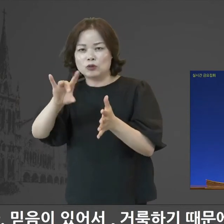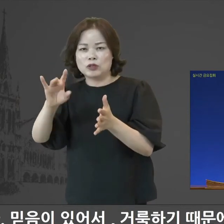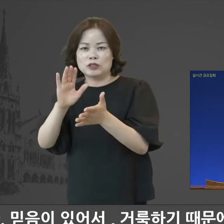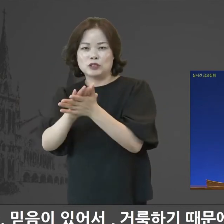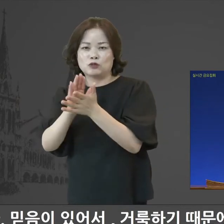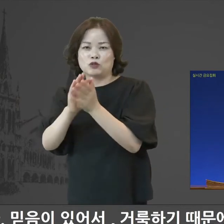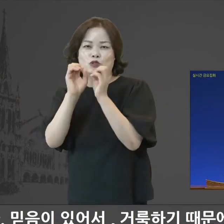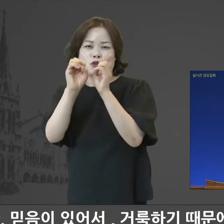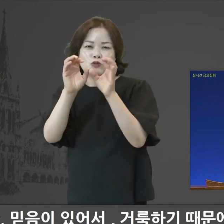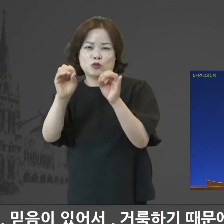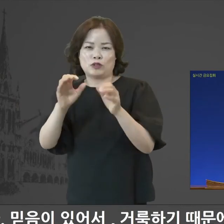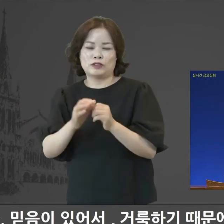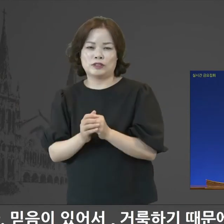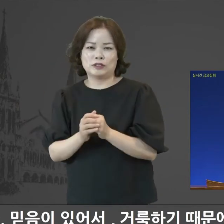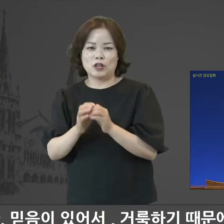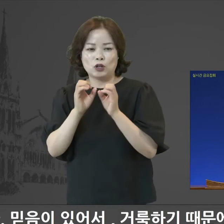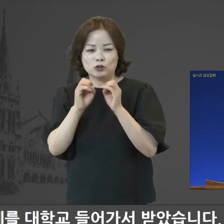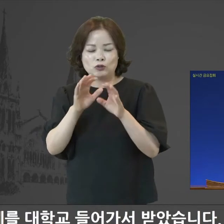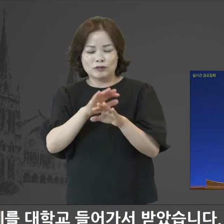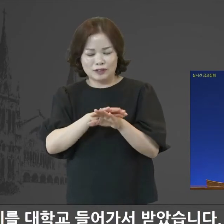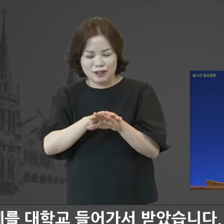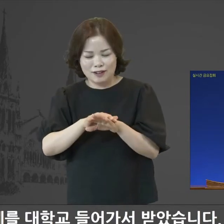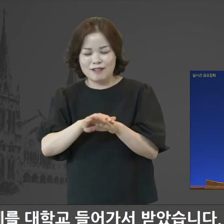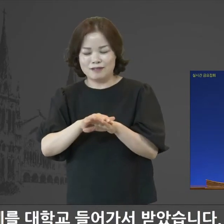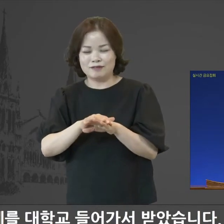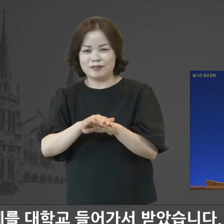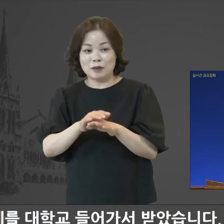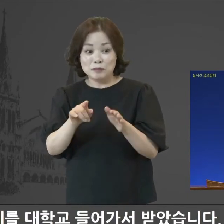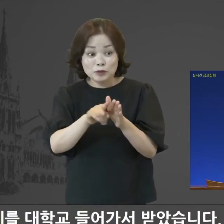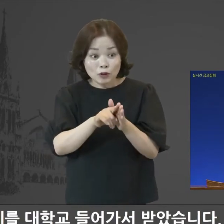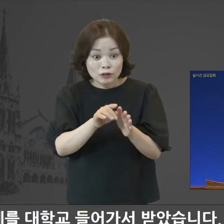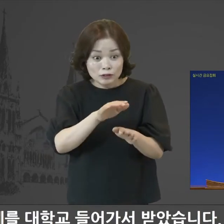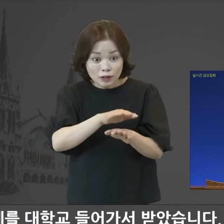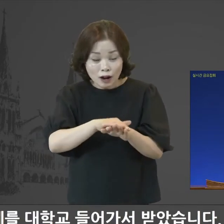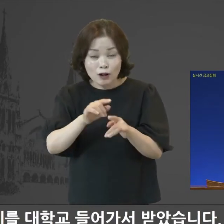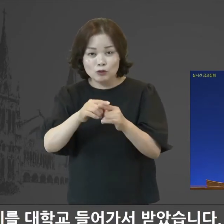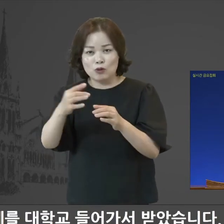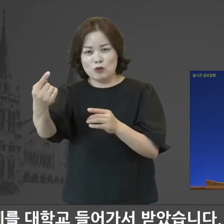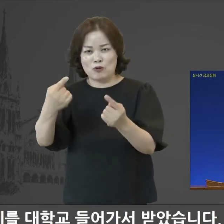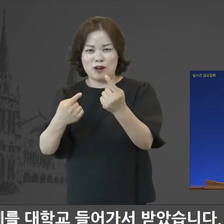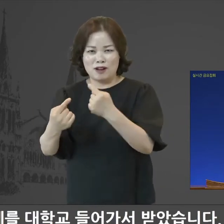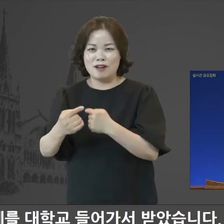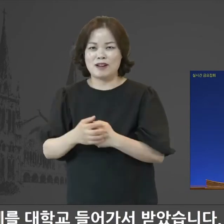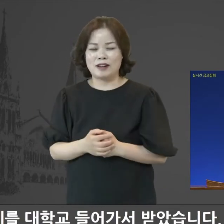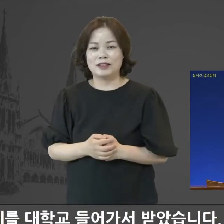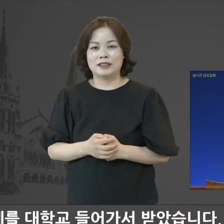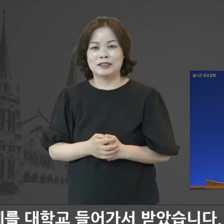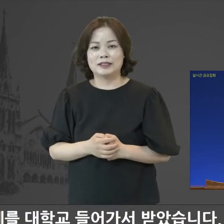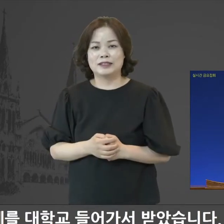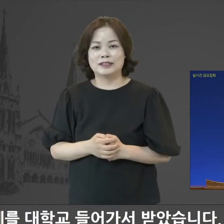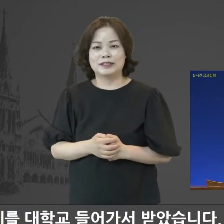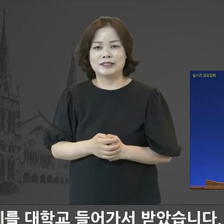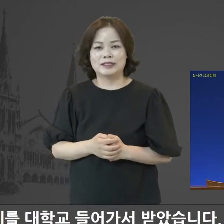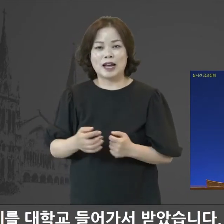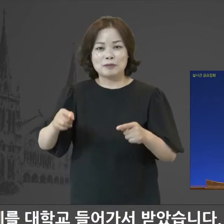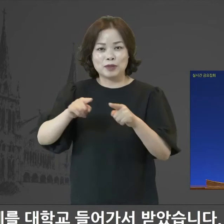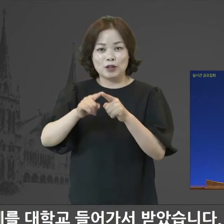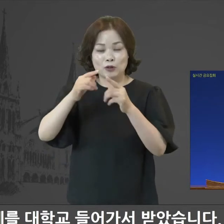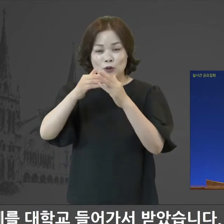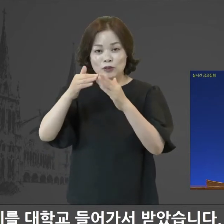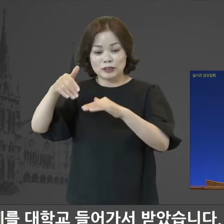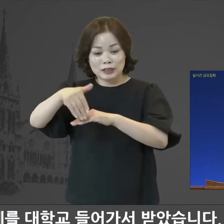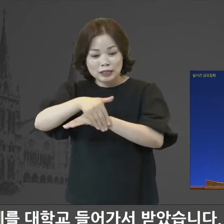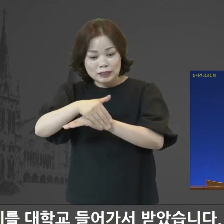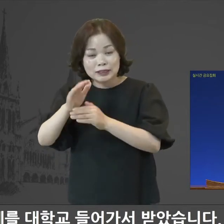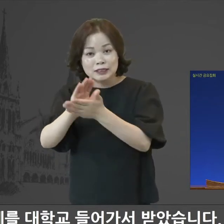친구들 전도였습니다. 그때는 또 전도도 잘 됐어요. 그 믿자 그러면 잘들 교회에 따라 나왔습니다. 그래서 이제 그렇게 같이 교회를